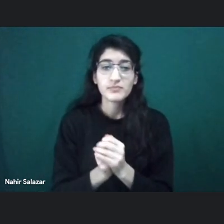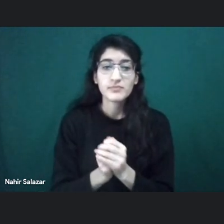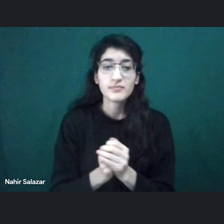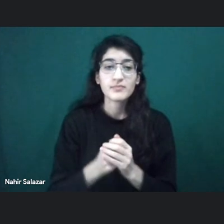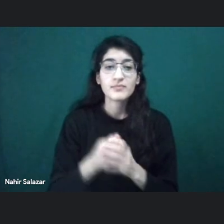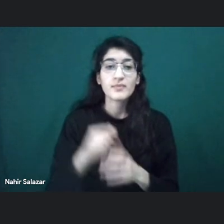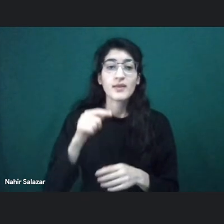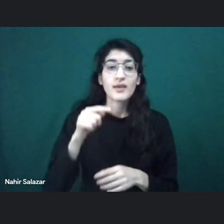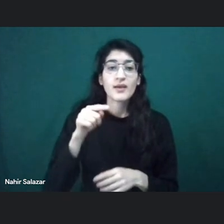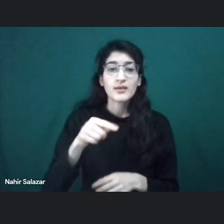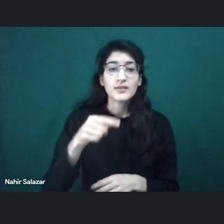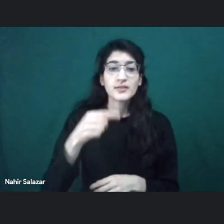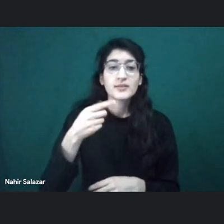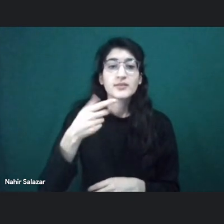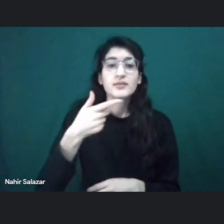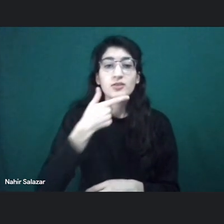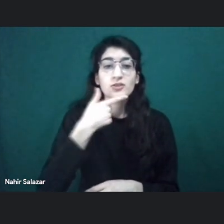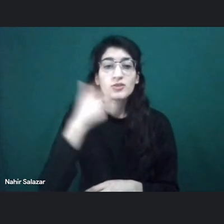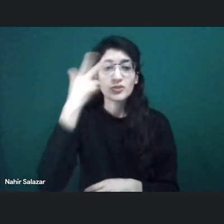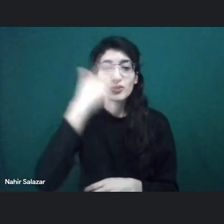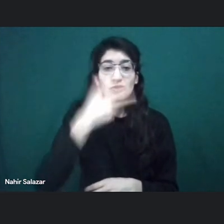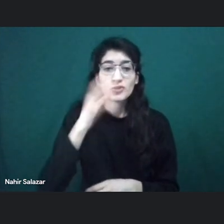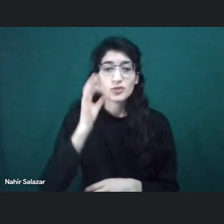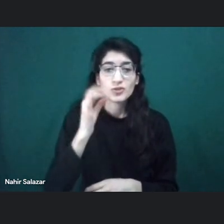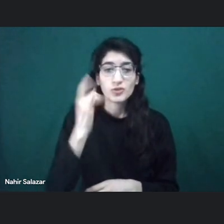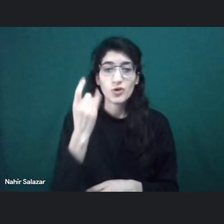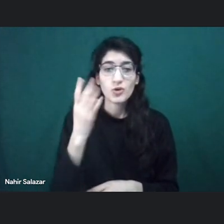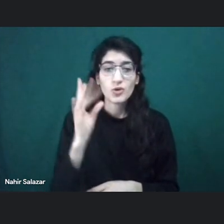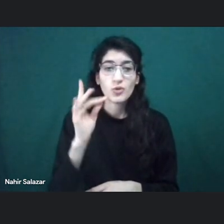más focus, que es modal más principal.